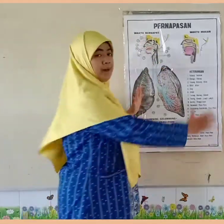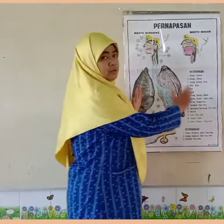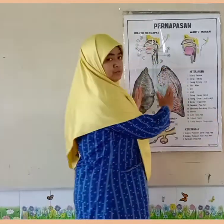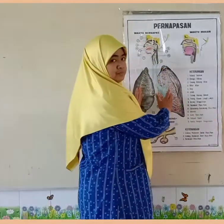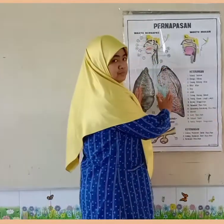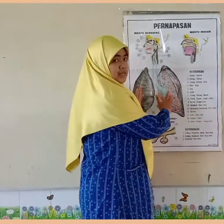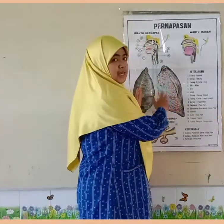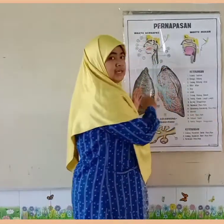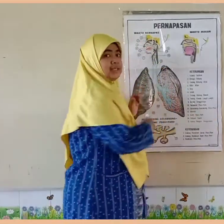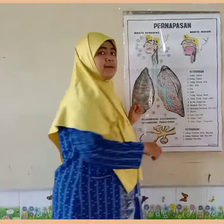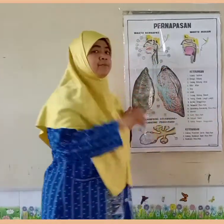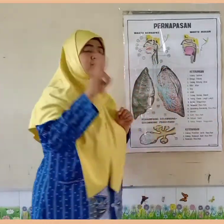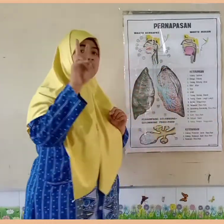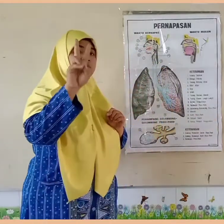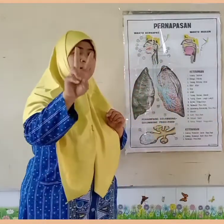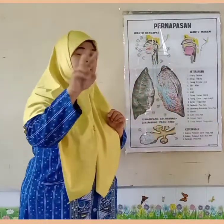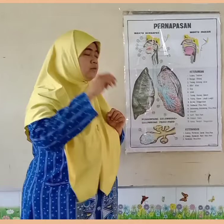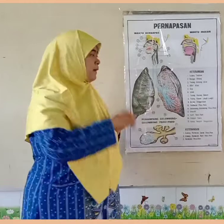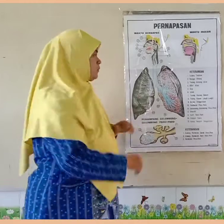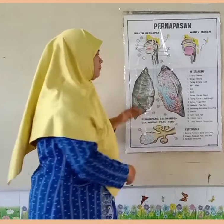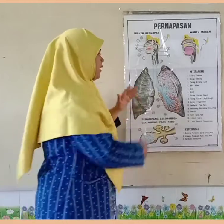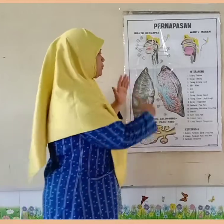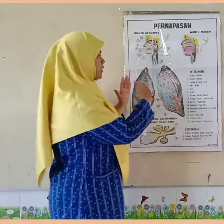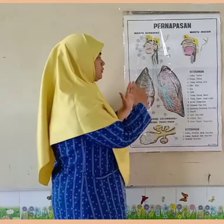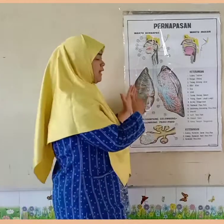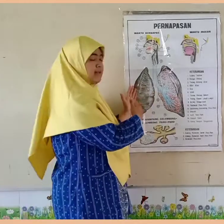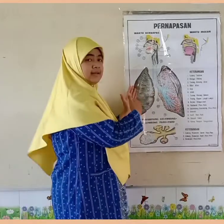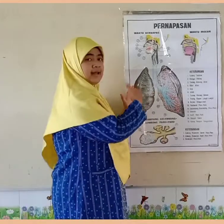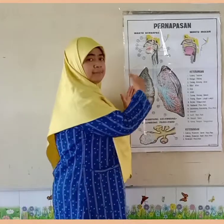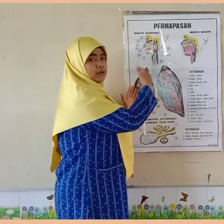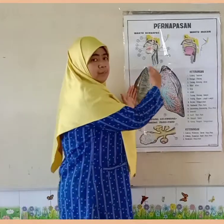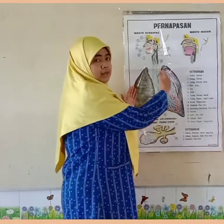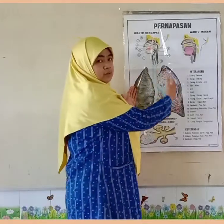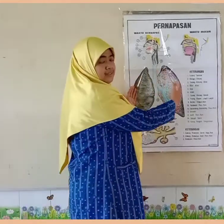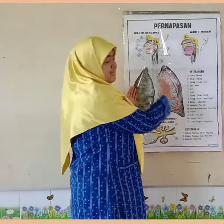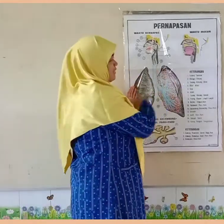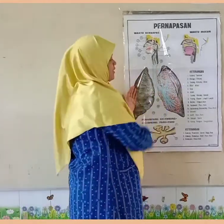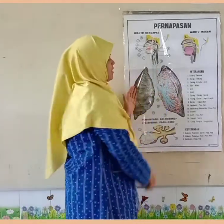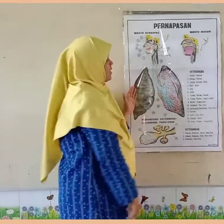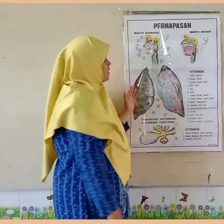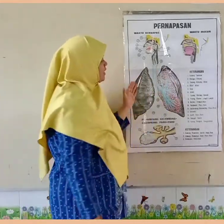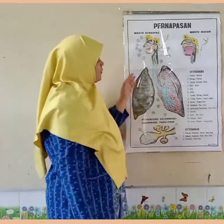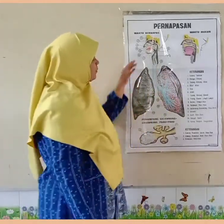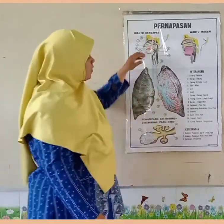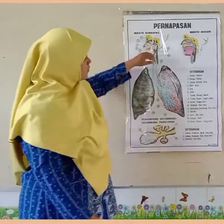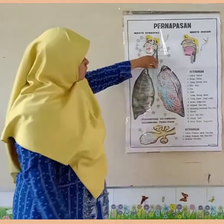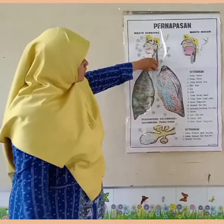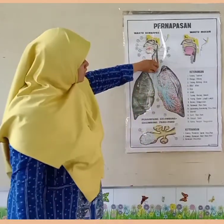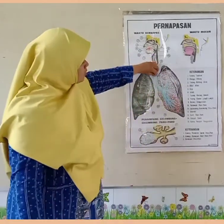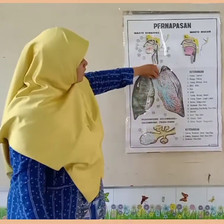paru-paru. Kita punya 2 paru-paru, paru-paru kanan dan paru-paru kiri. Dari bronkus kemudian